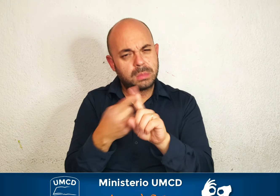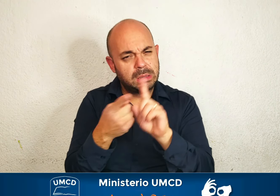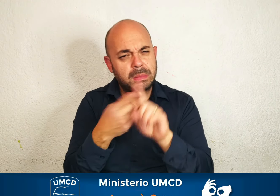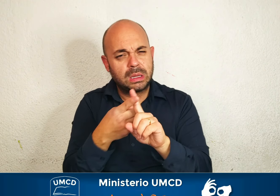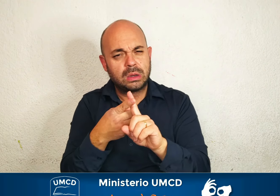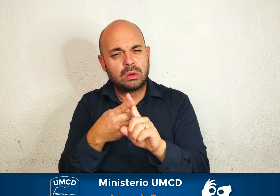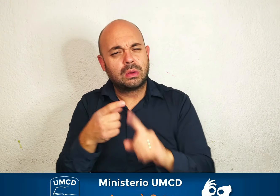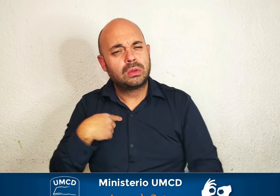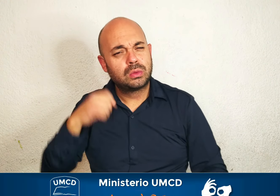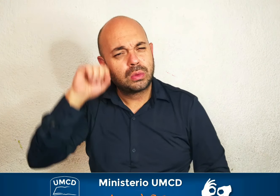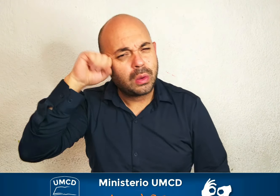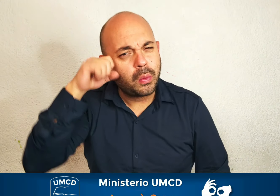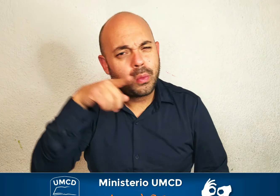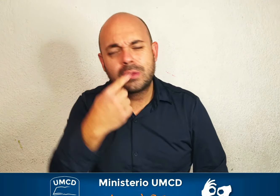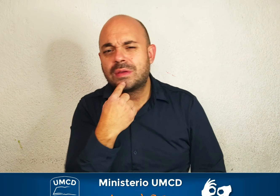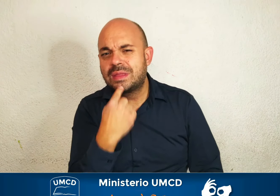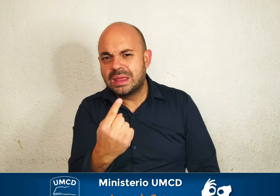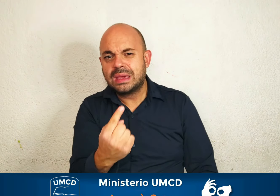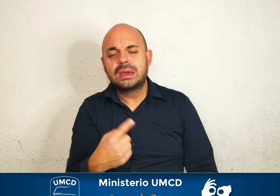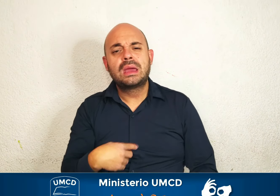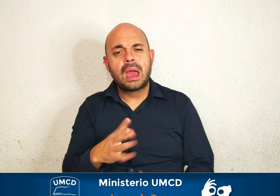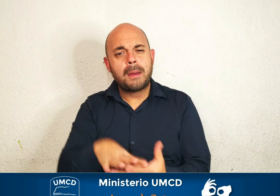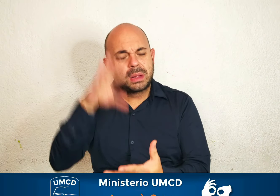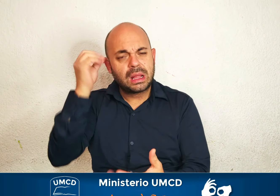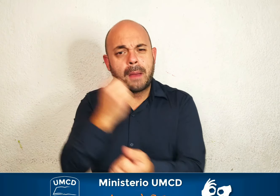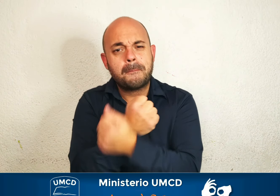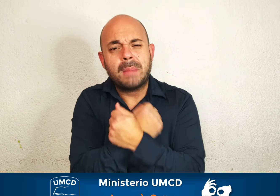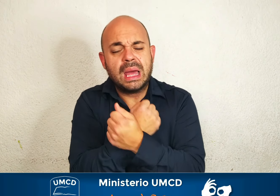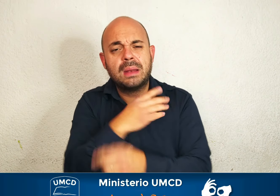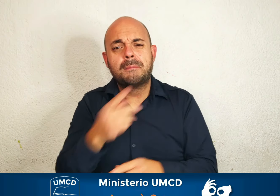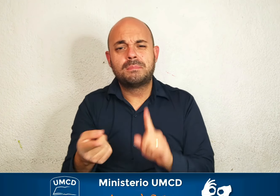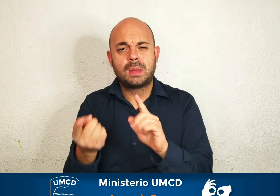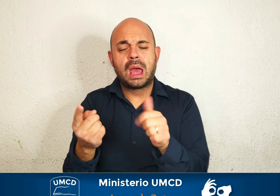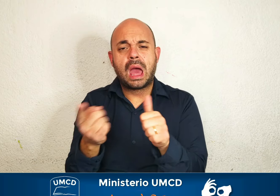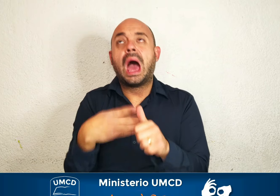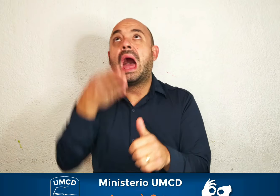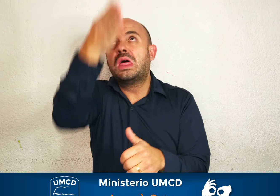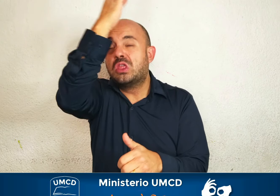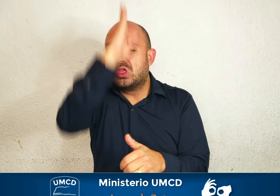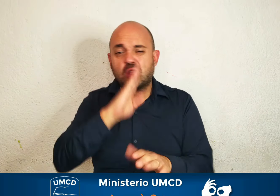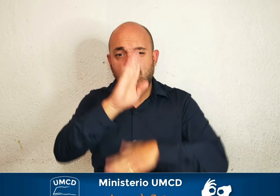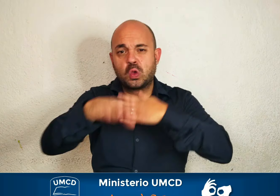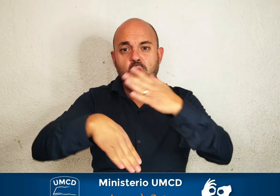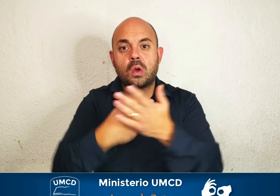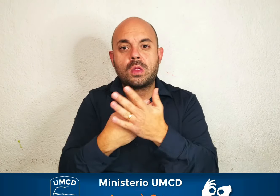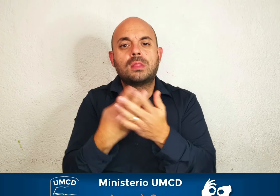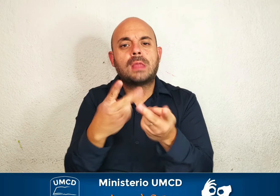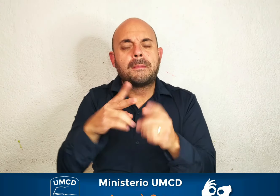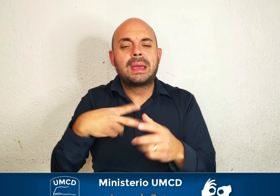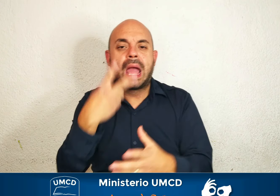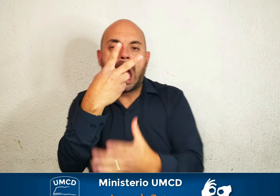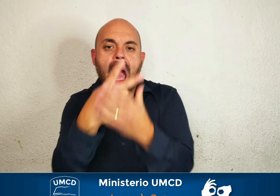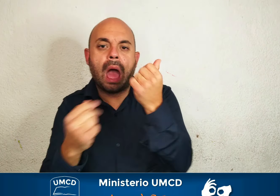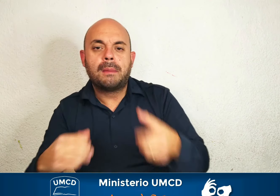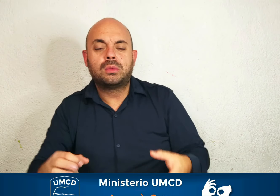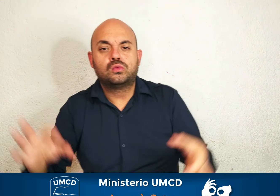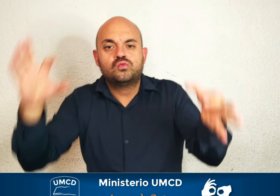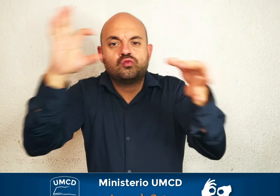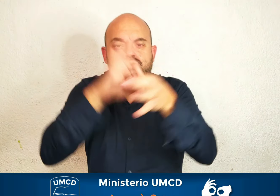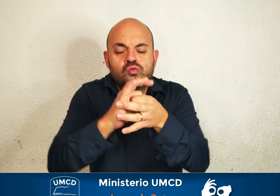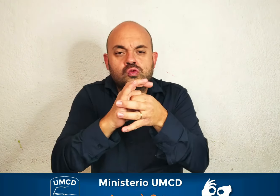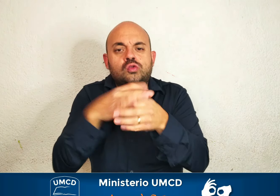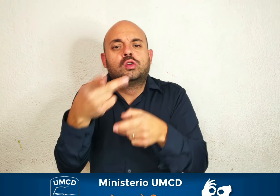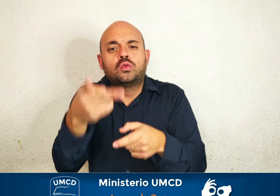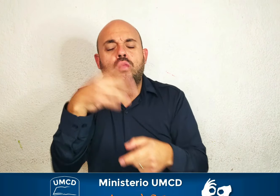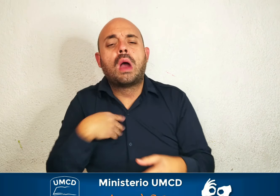cuando aprendo a amarle con todo mi ser y busco adorarle en obediencia, en entrega